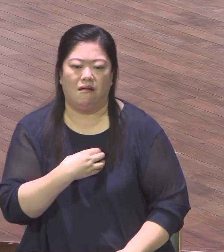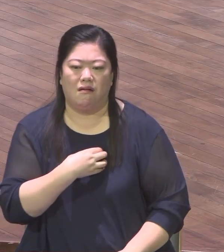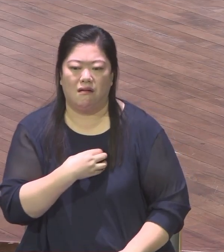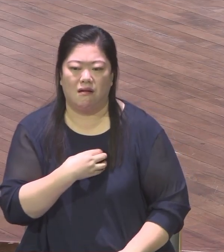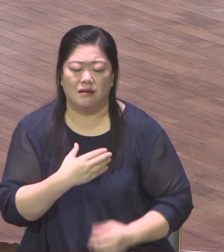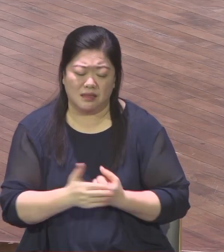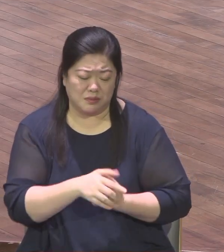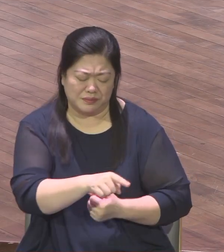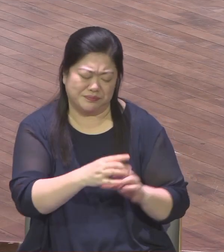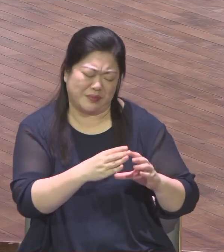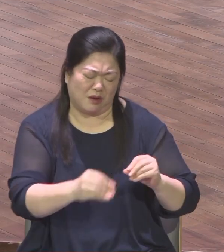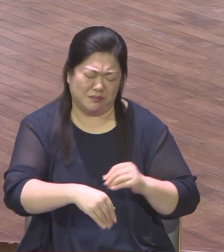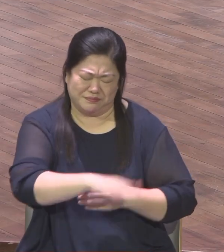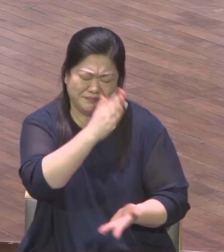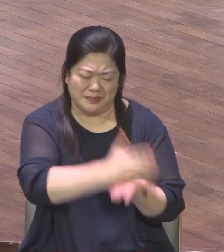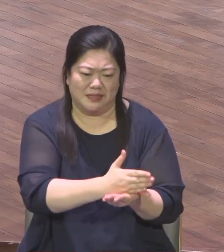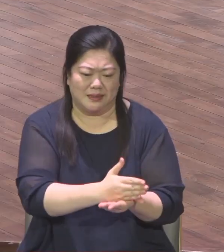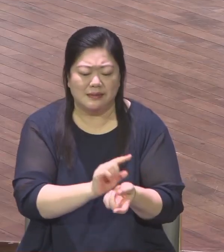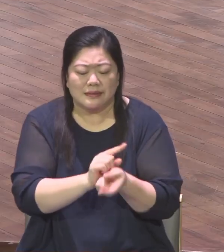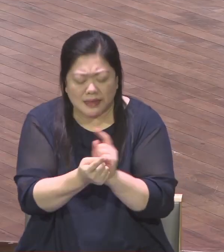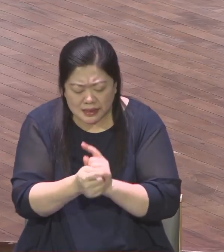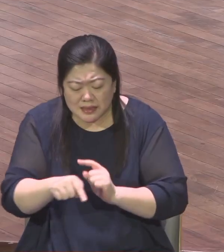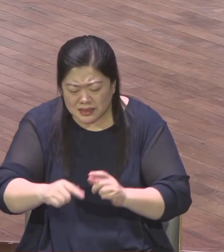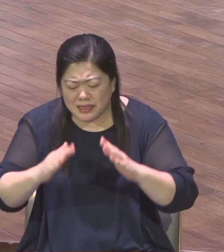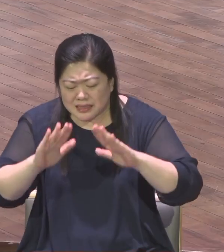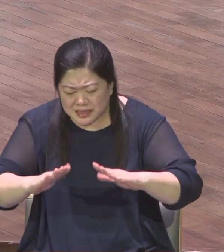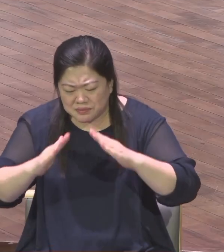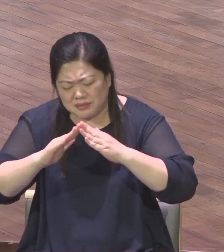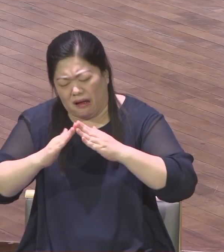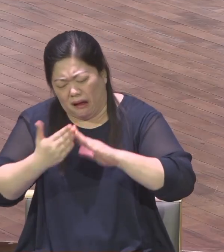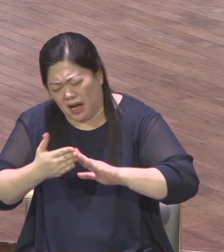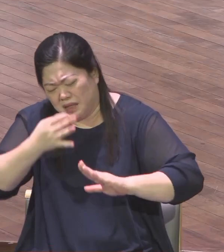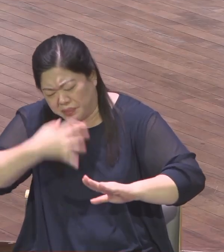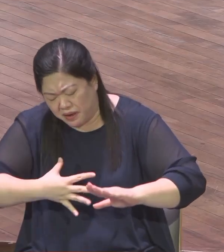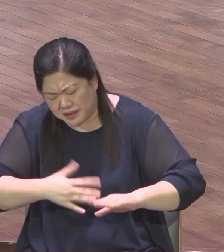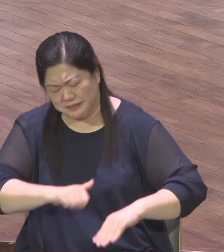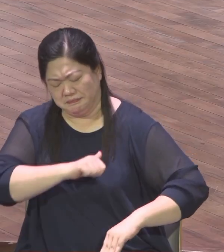있기 때문에 하나님이 애굽으로 내려가지 말라라는 것입니다.